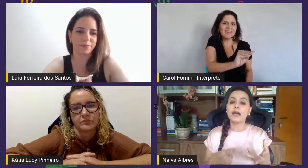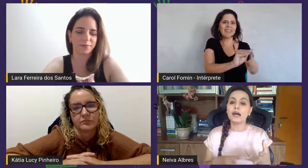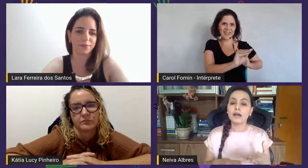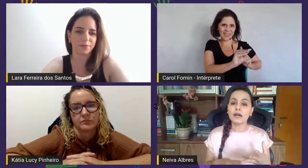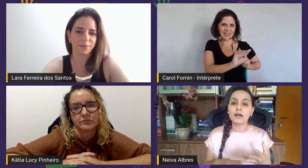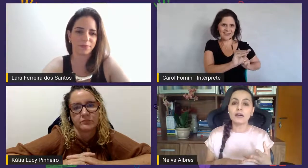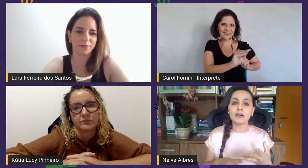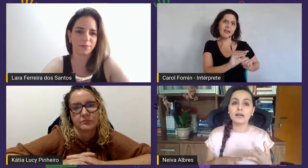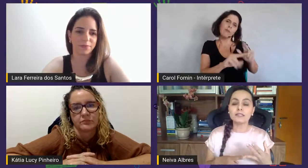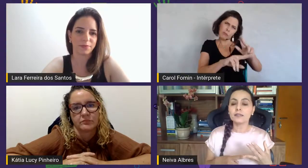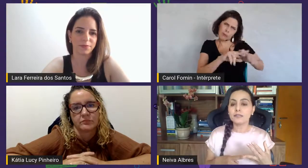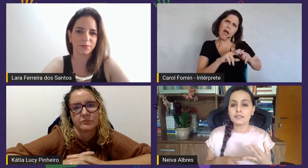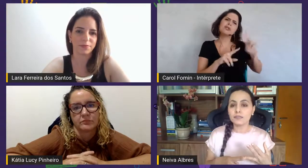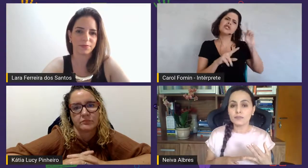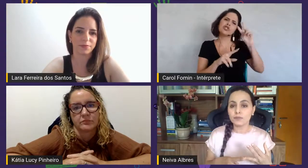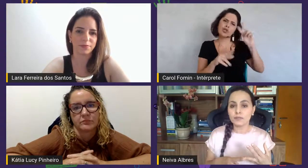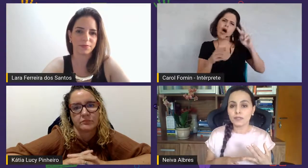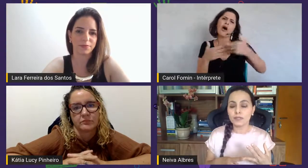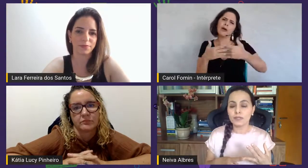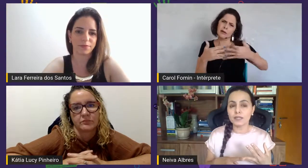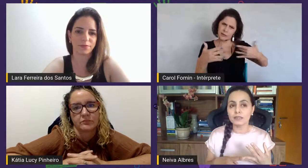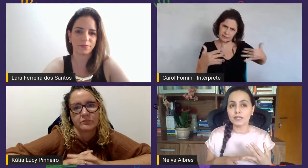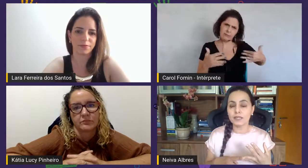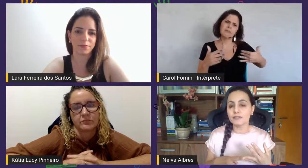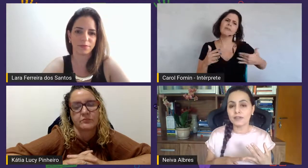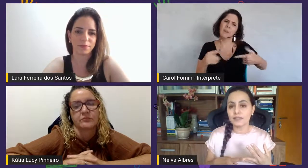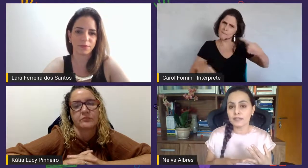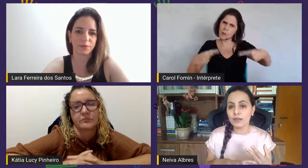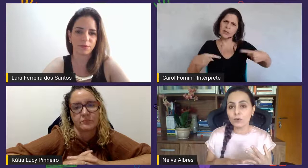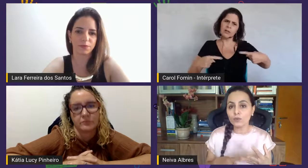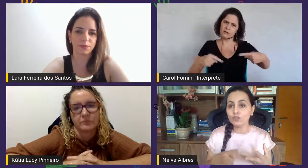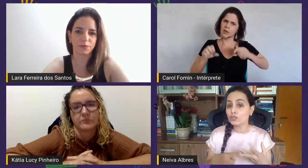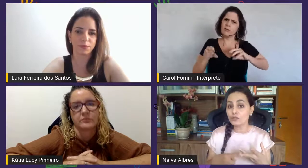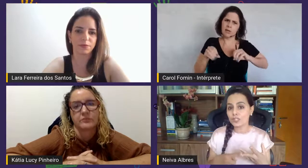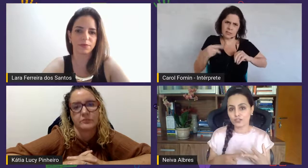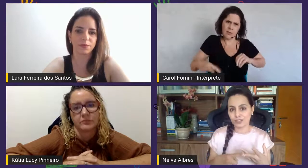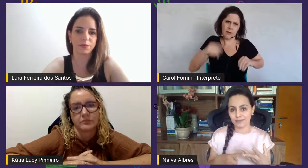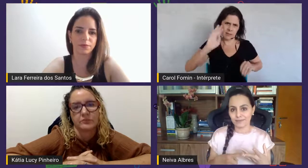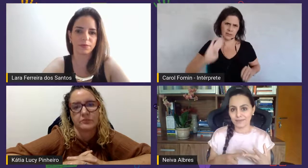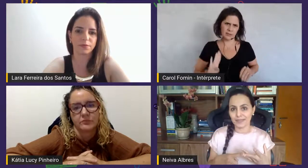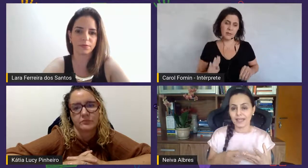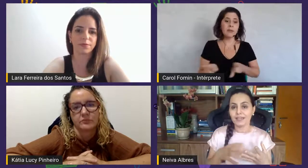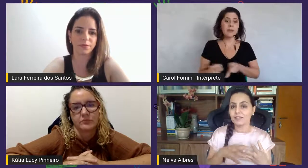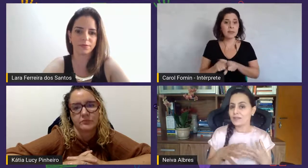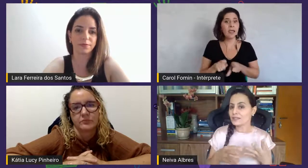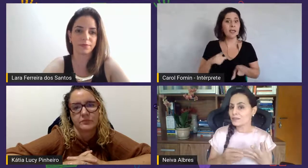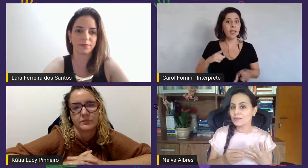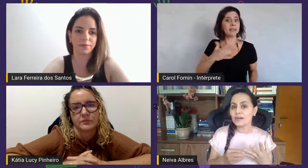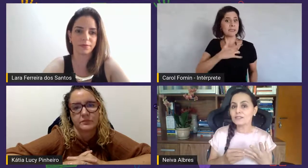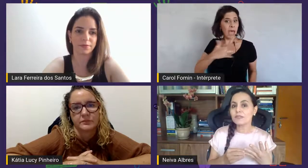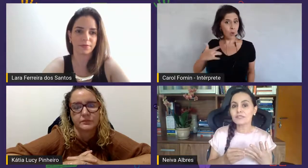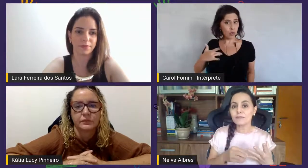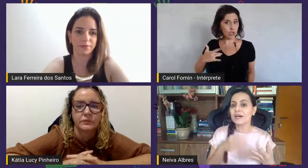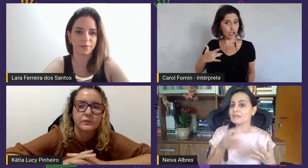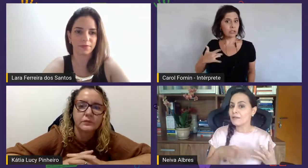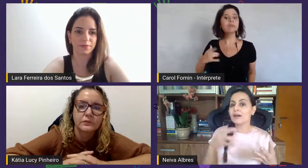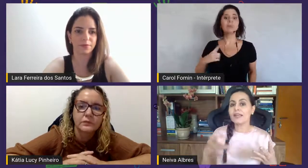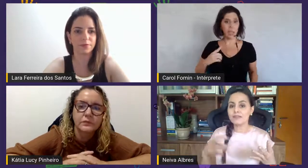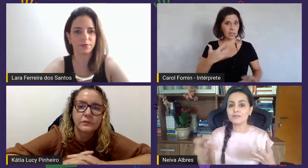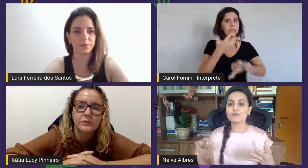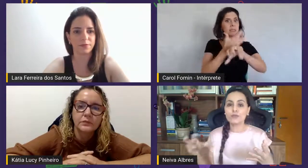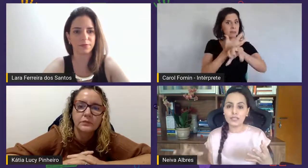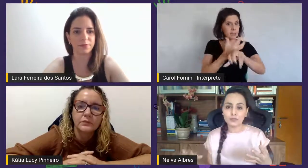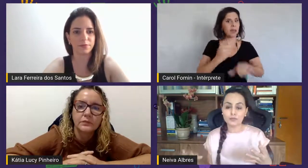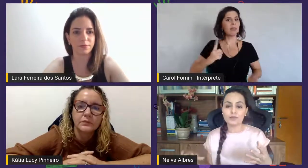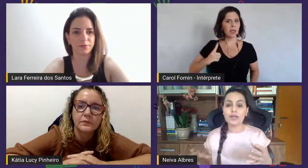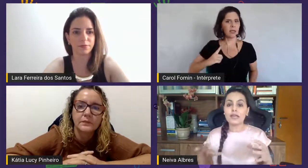Brasil, a interpretação na esfera da saúde e jurídica. Então, essas são as principais que